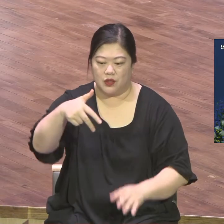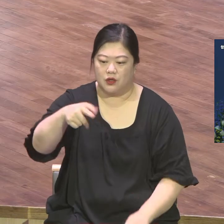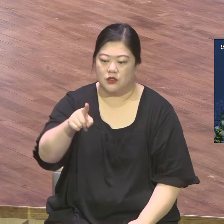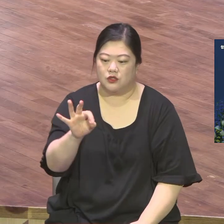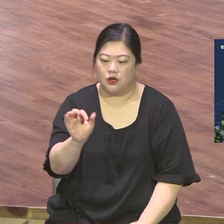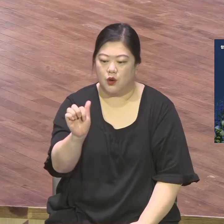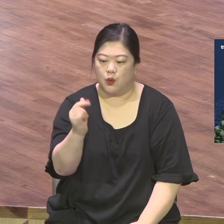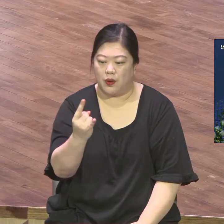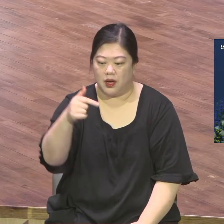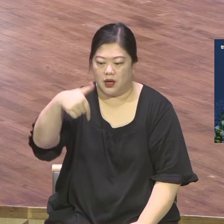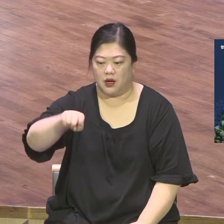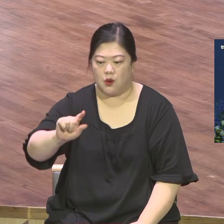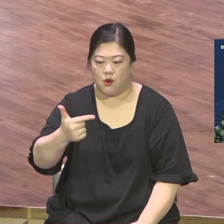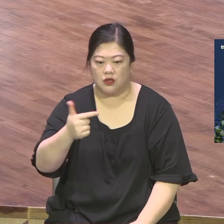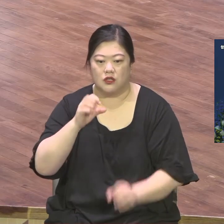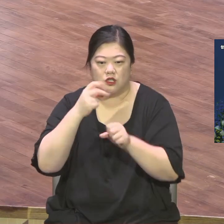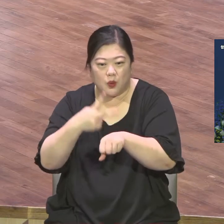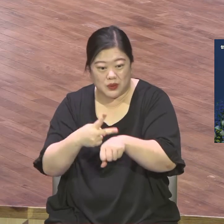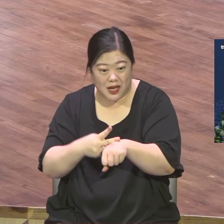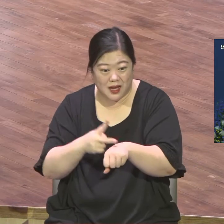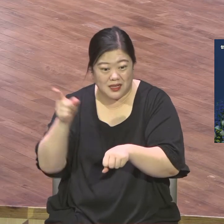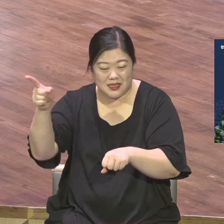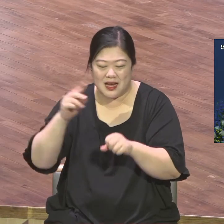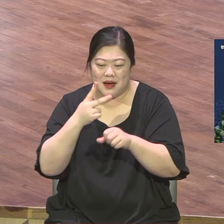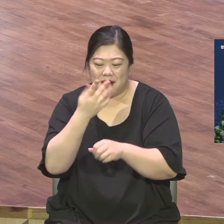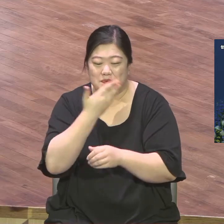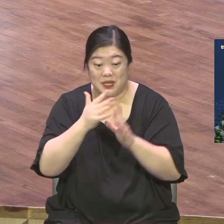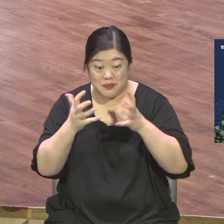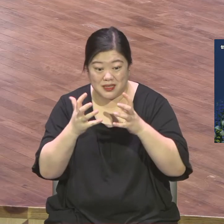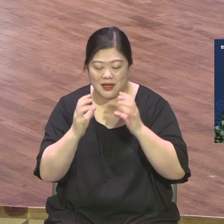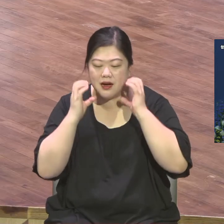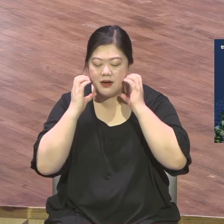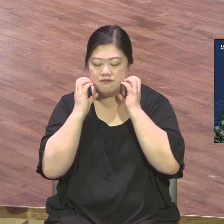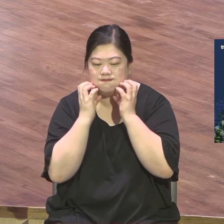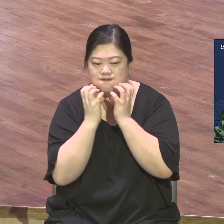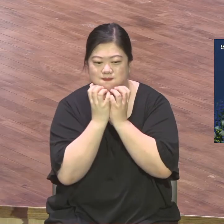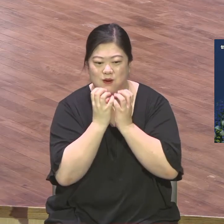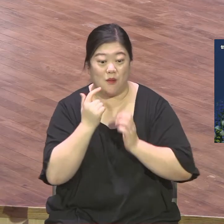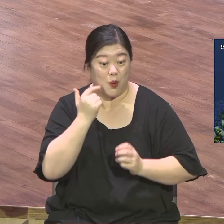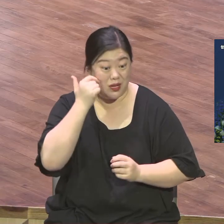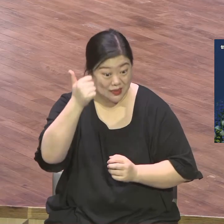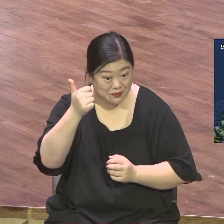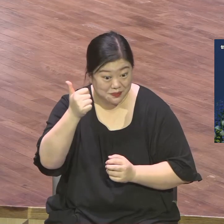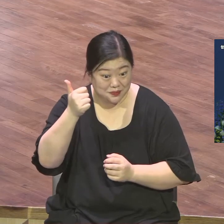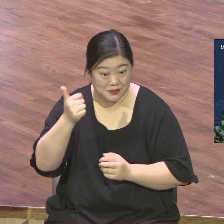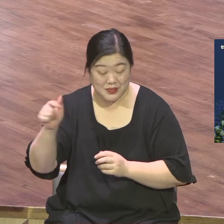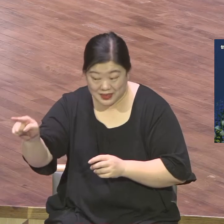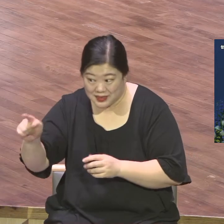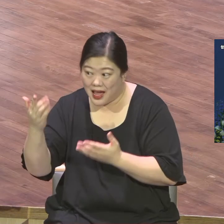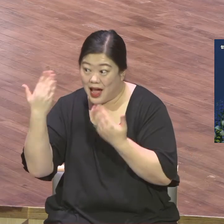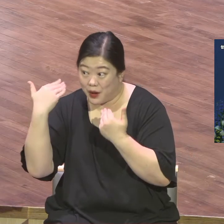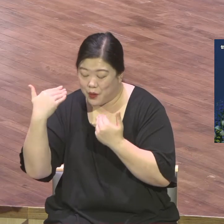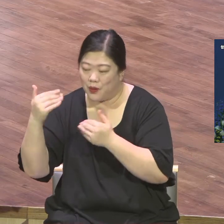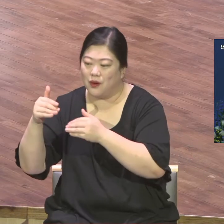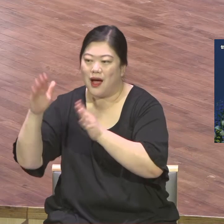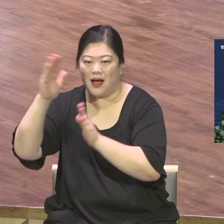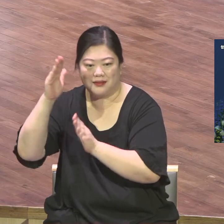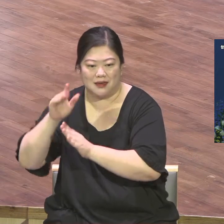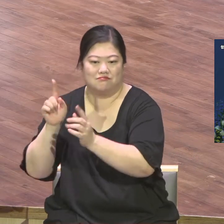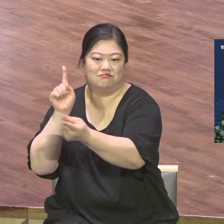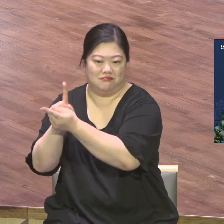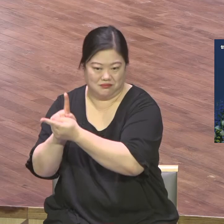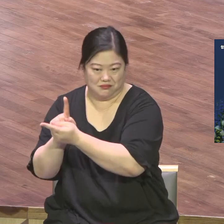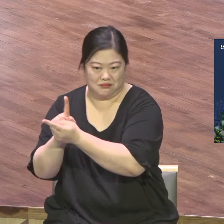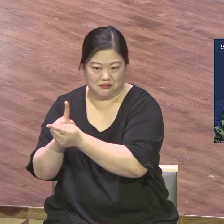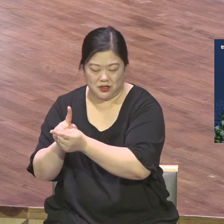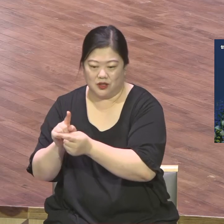사역하는 렘넌트 크리스찬 칼리지에 새로 입학한 학생들, 신학생들 그리고 글로벌